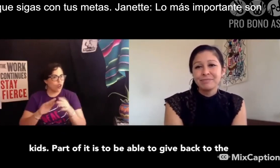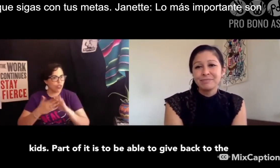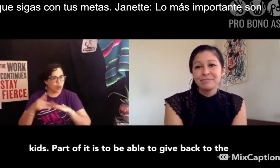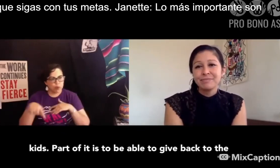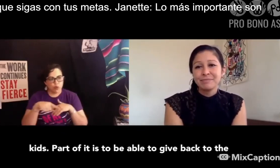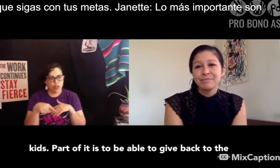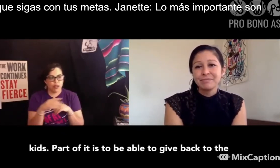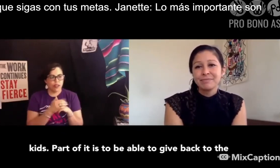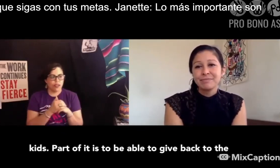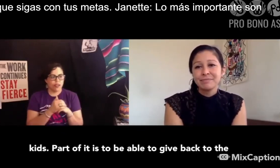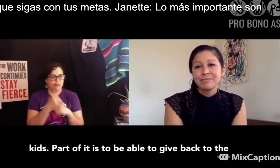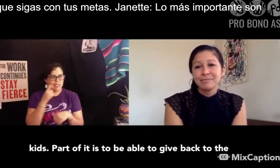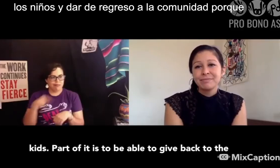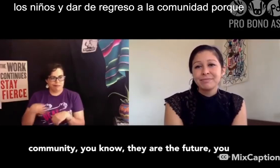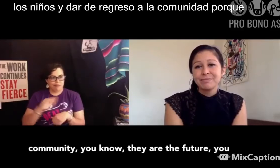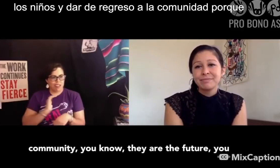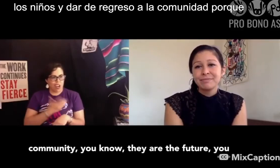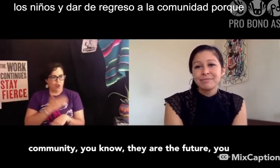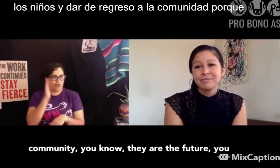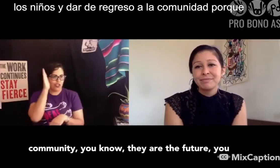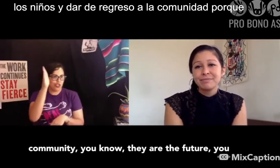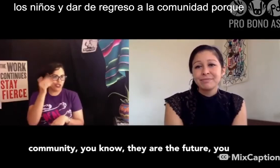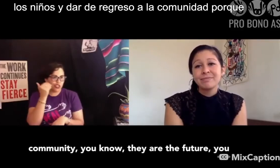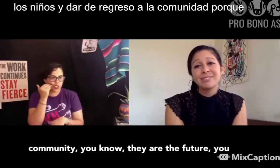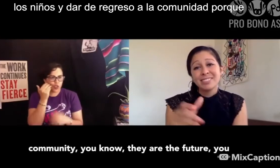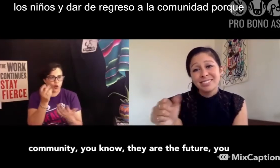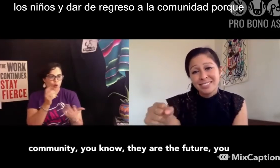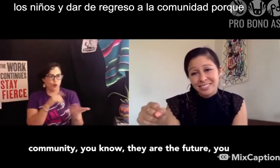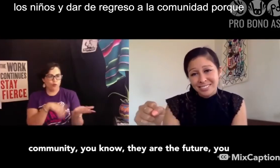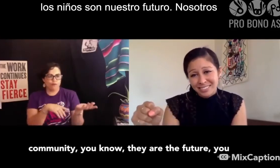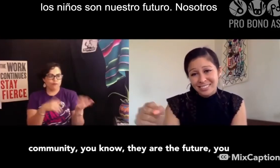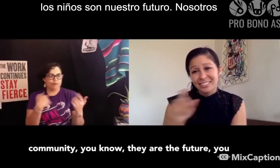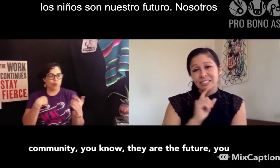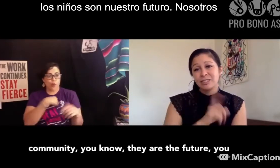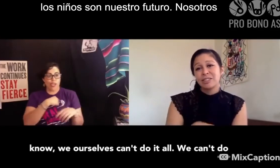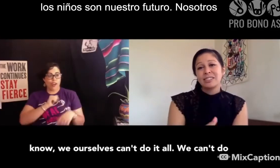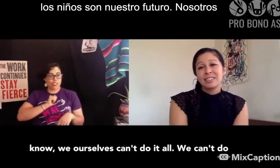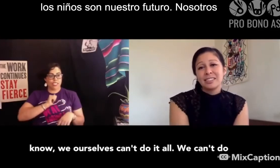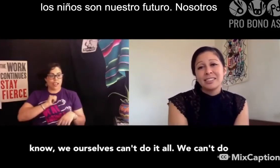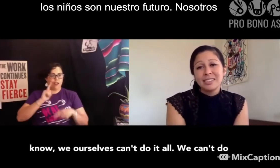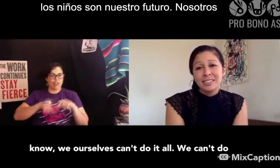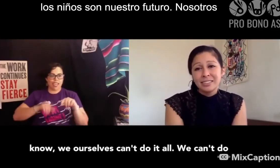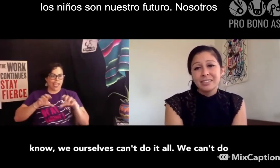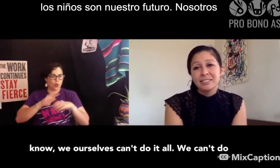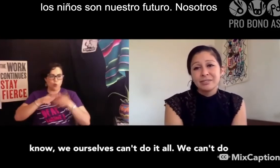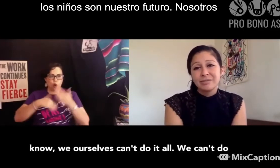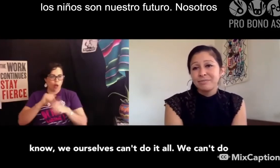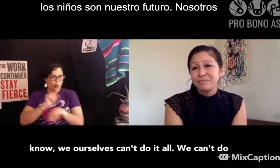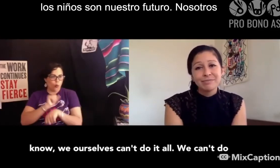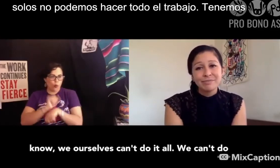Lo más importante son los niños y dar de regreso a la comunidad porque los niños son nuestro